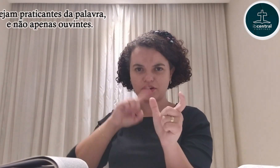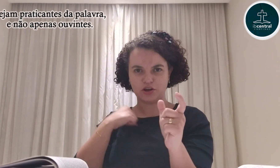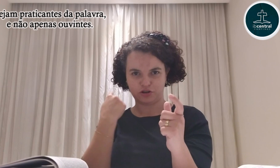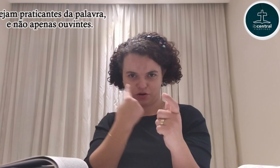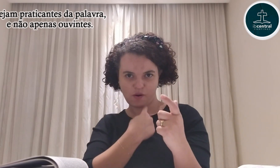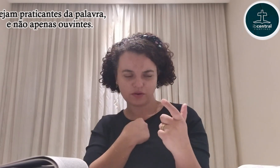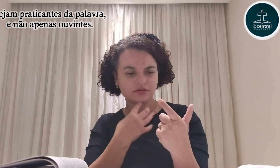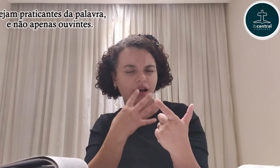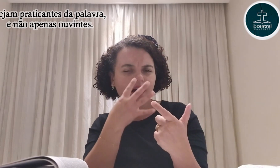Sejam